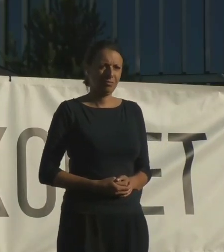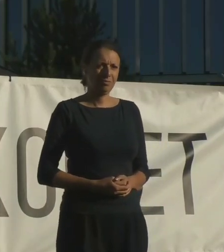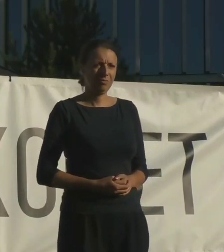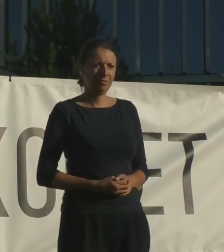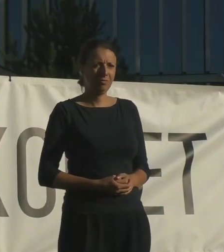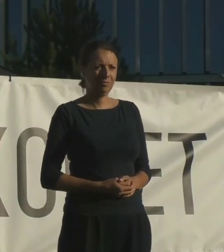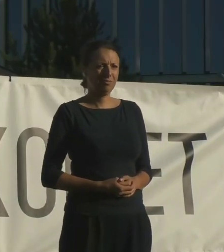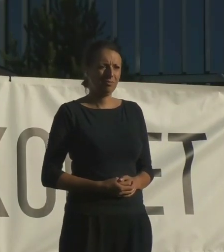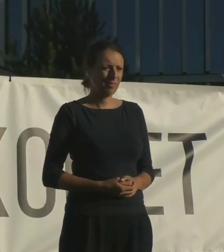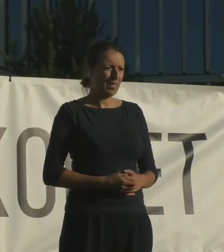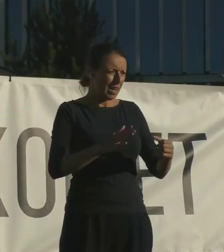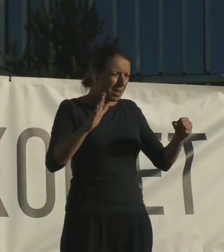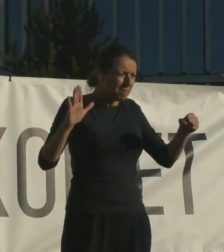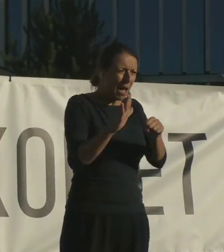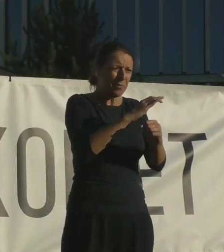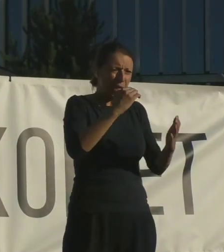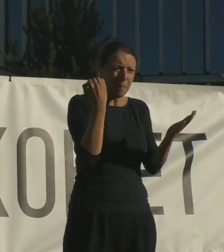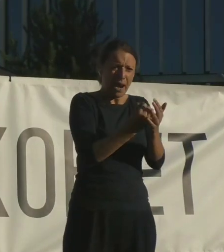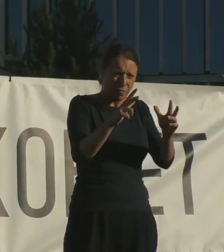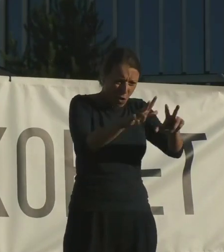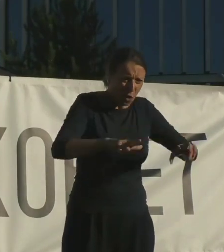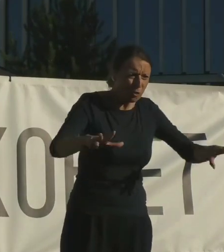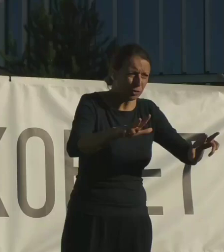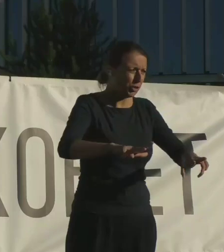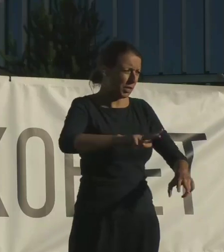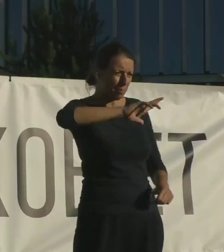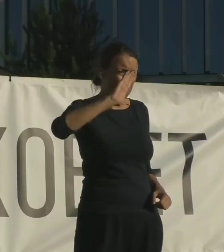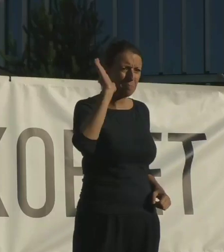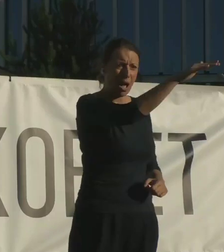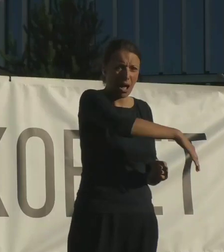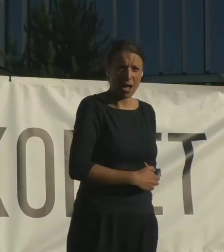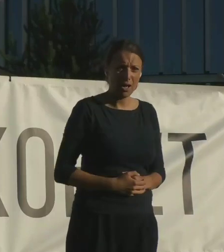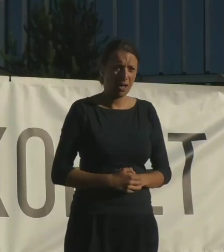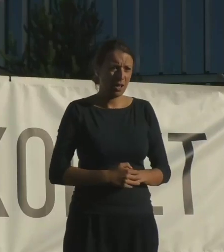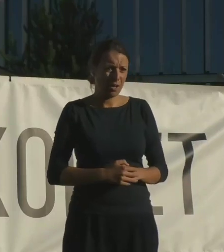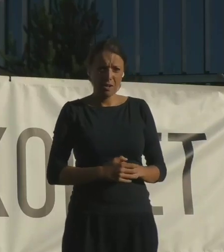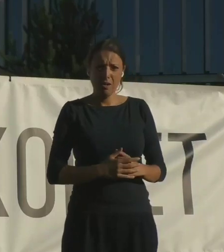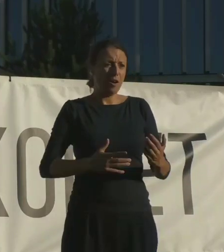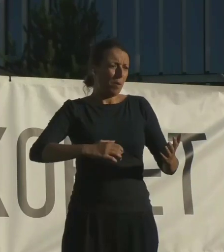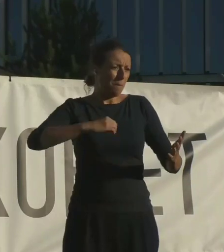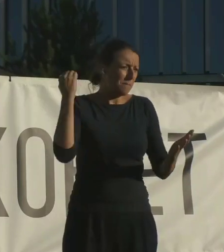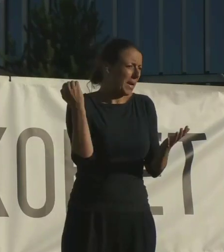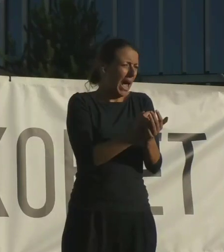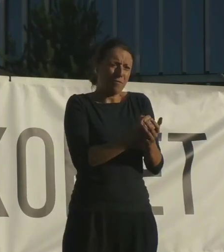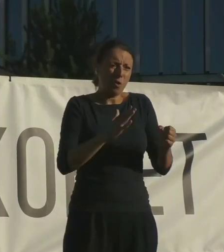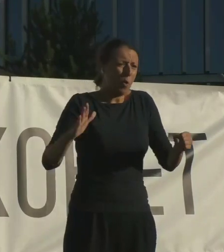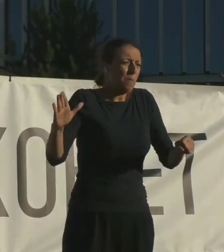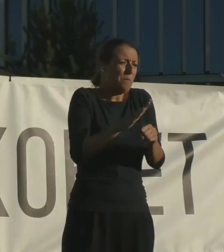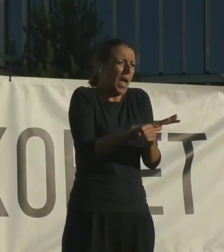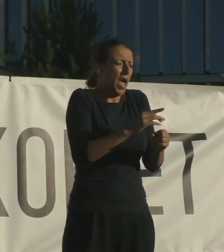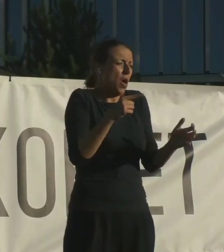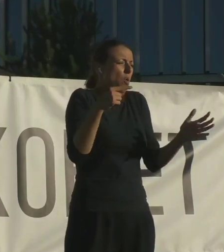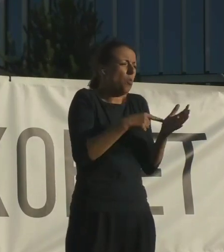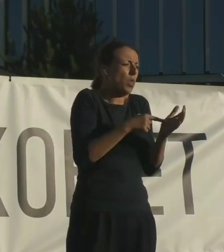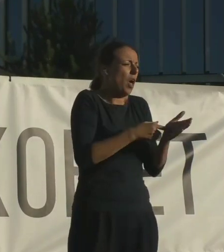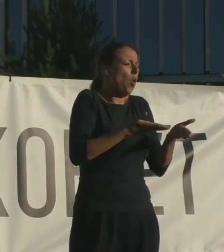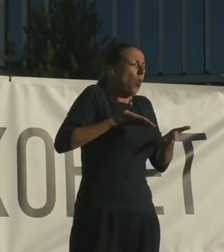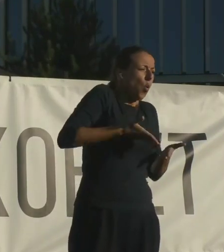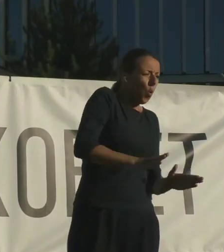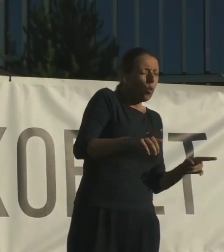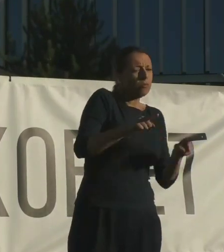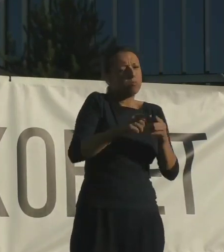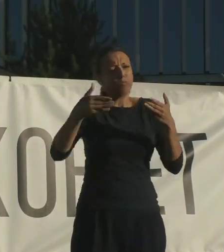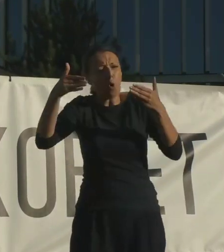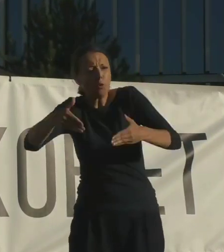Z pełnymi prawami rodzinnymi, z pełnymi prawami od pochówku do urodzenia dla wszystkich ludzi,